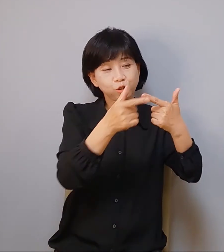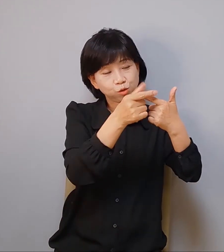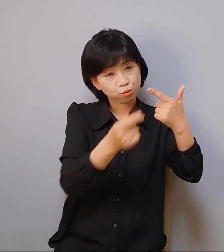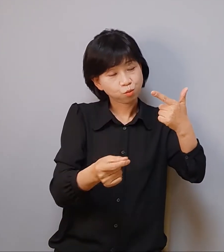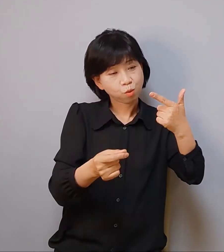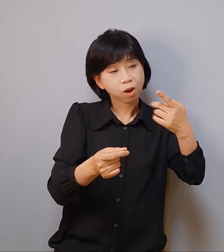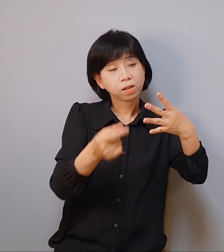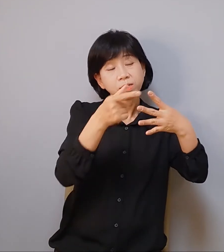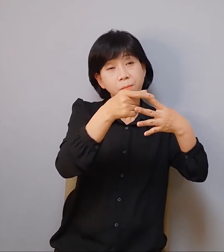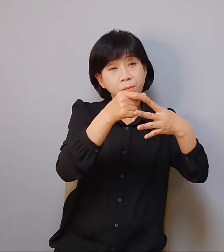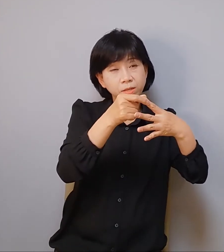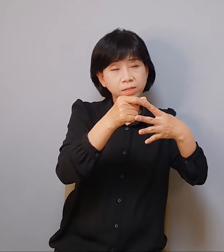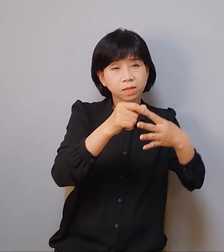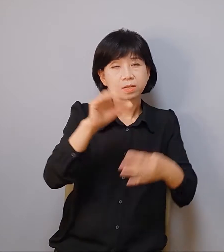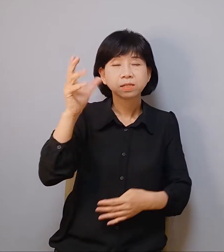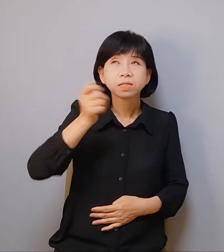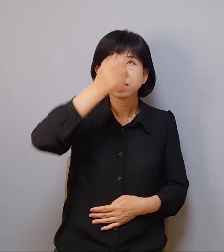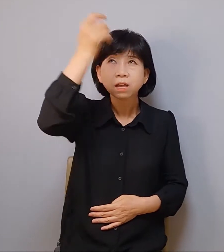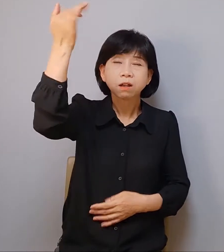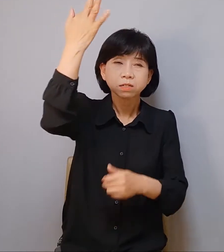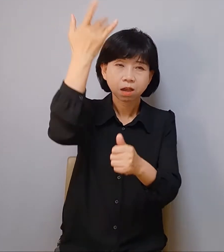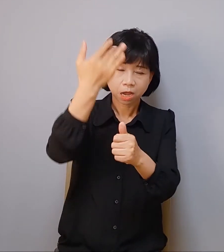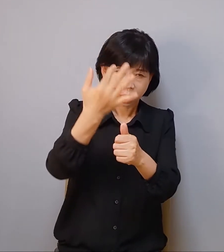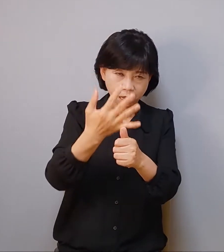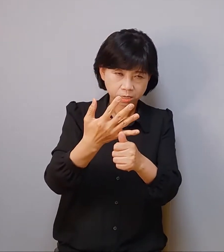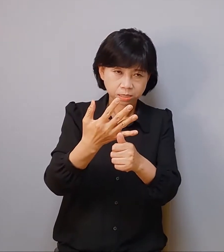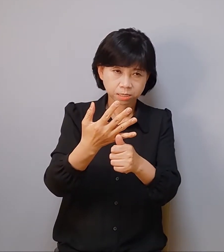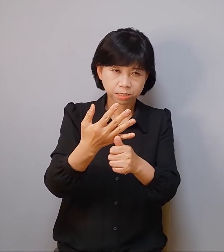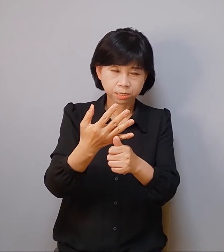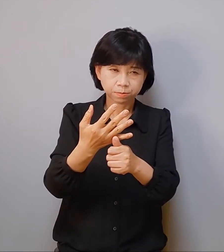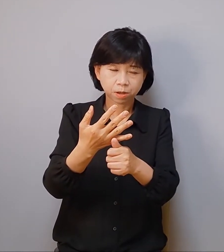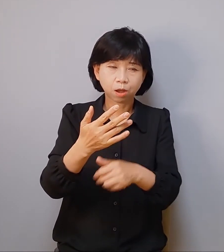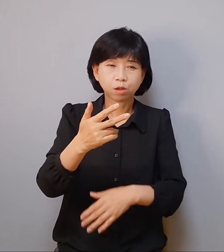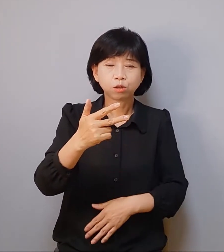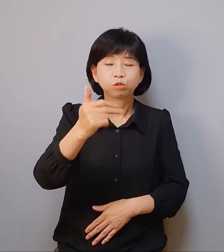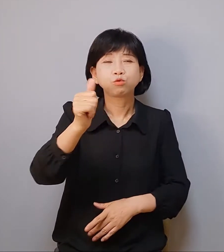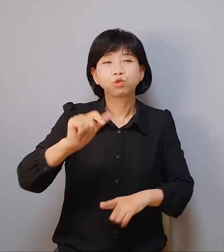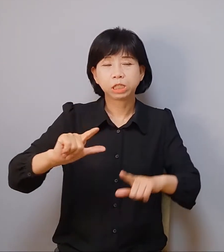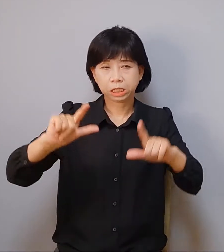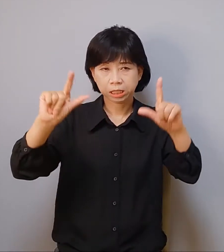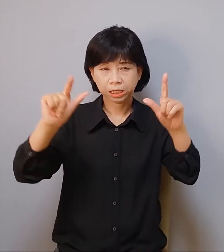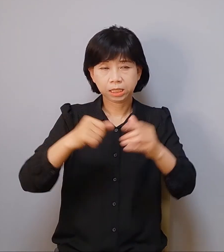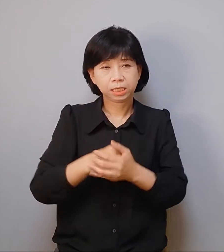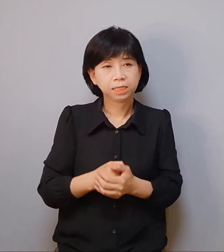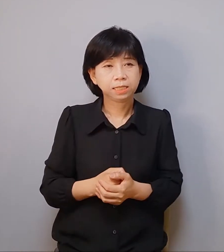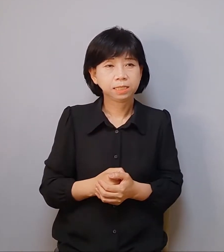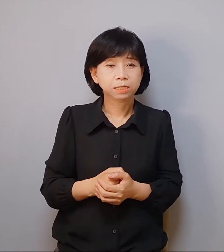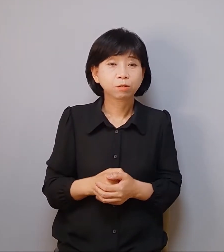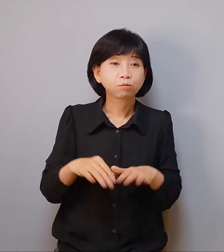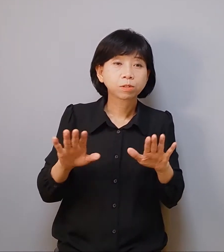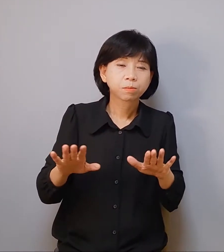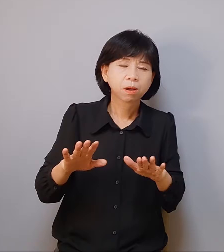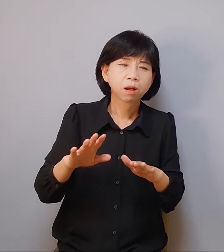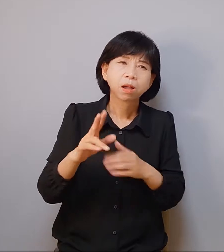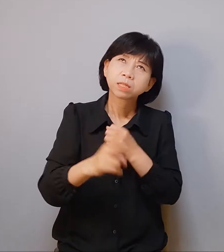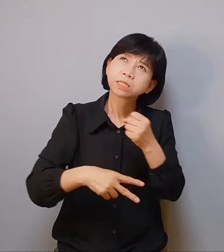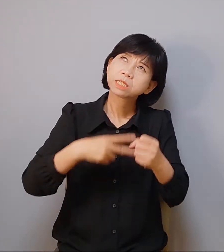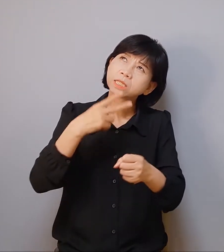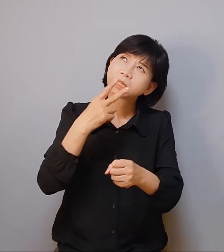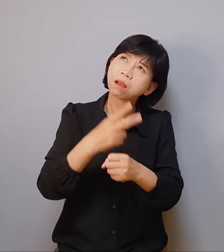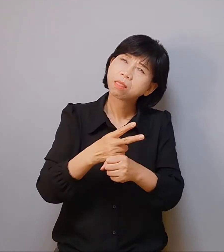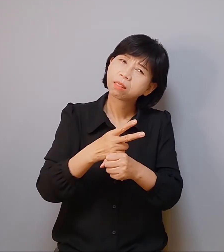강림절이라고도 합니다. 그래서 첫 번째 주일에 오래간만에 한 2년 좀 넘었나요? 성찬식을 거행하도록